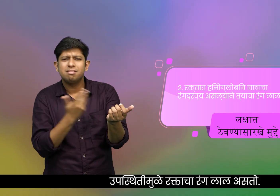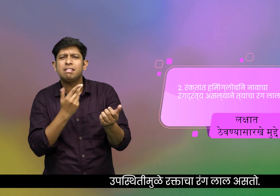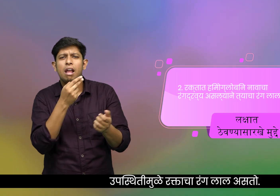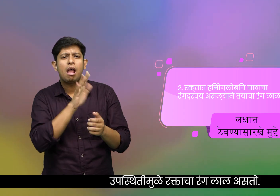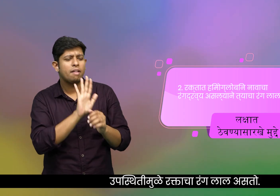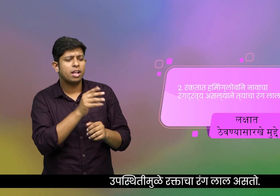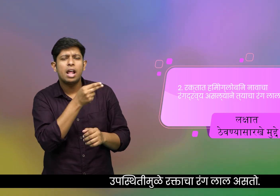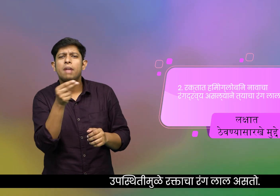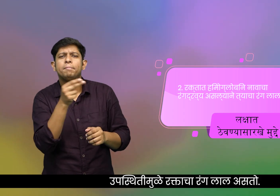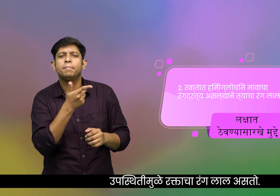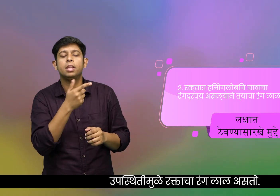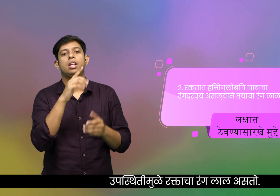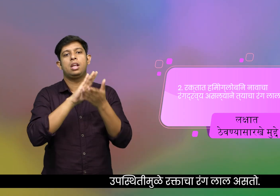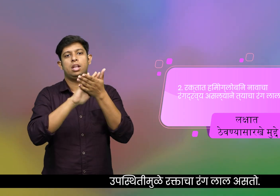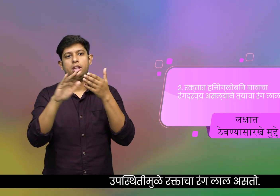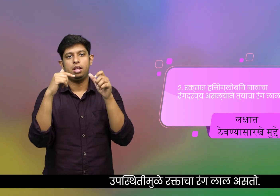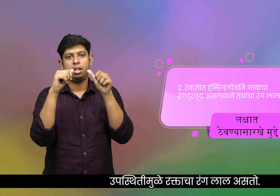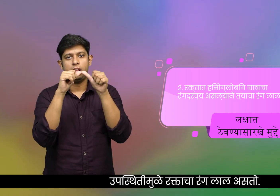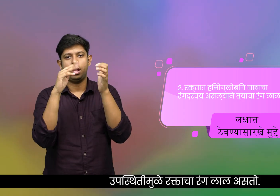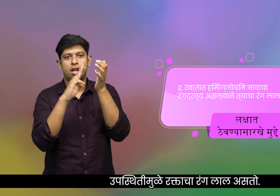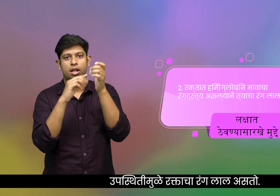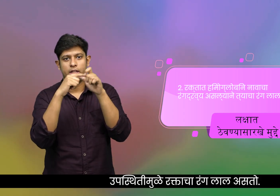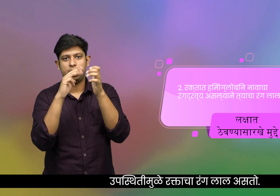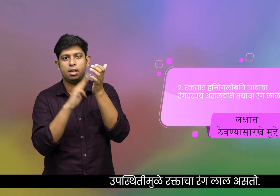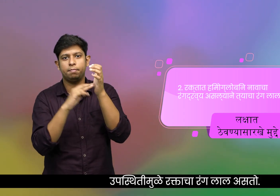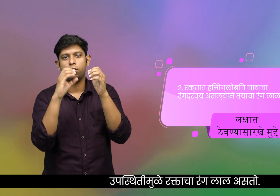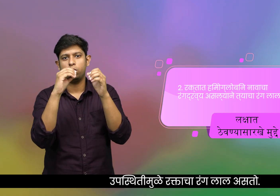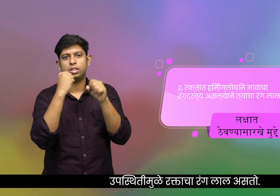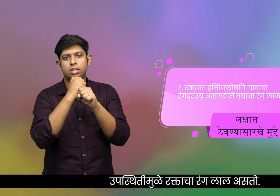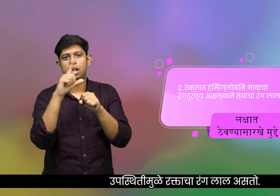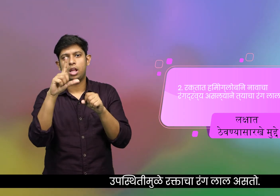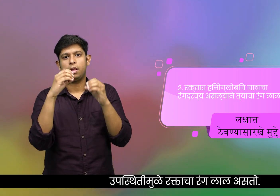द्रवांच्या उपस्थितीमुळे रक्ताचा रंग लाल असतो.